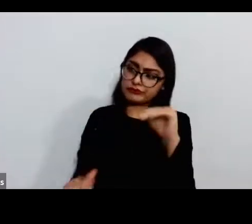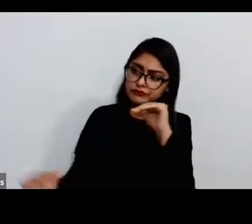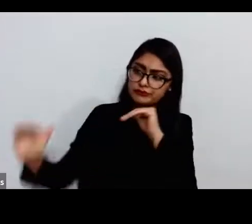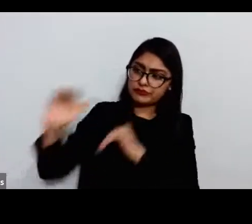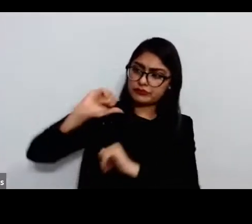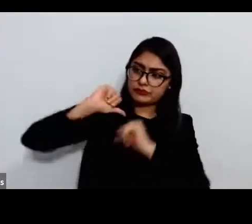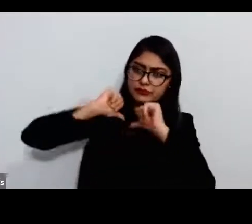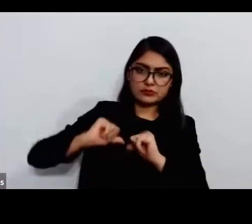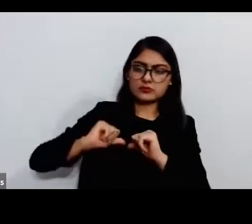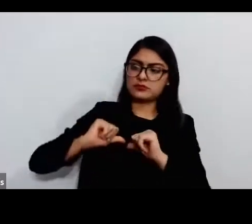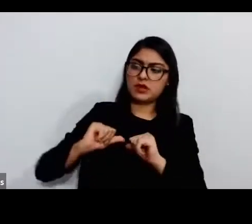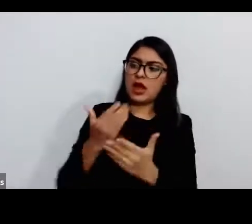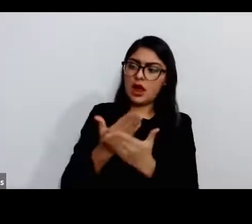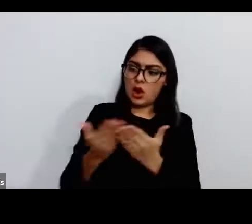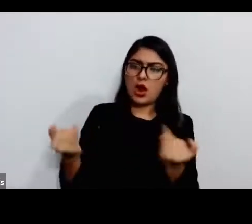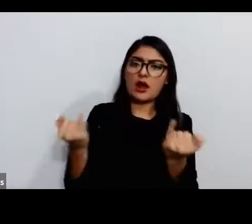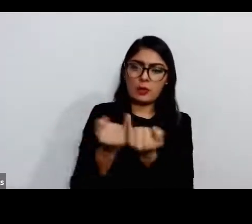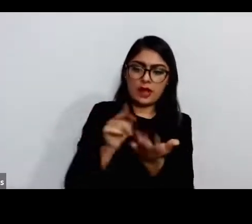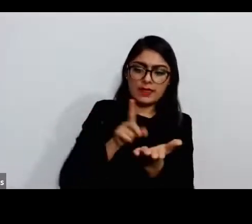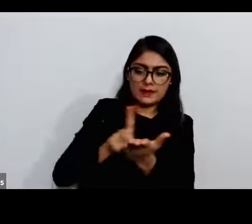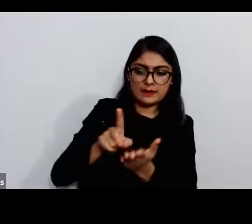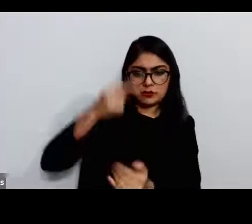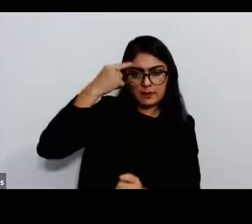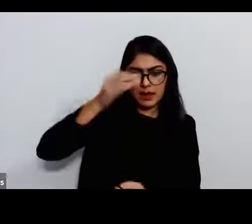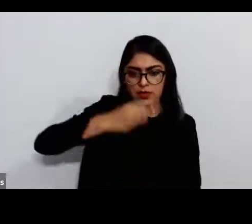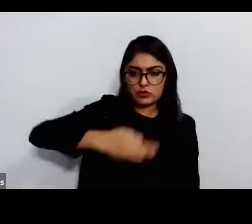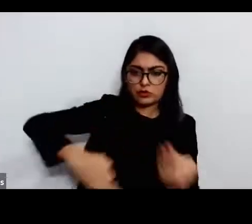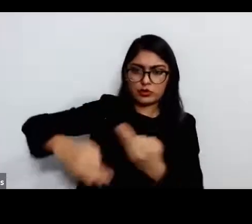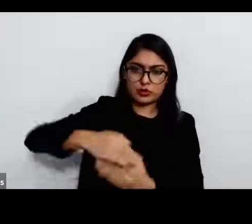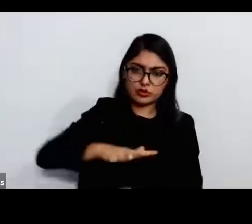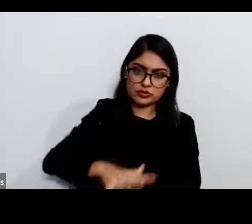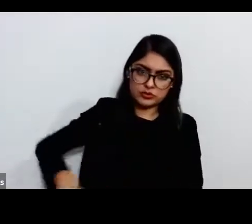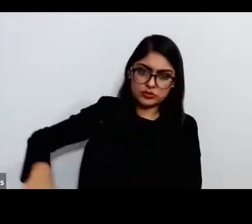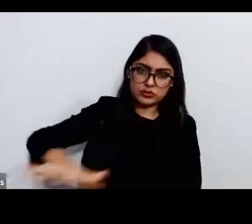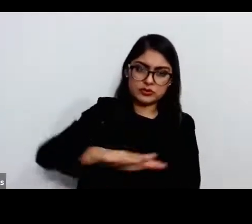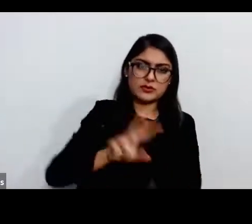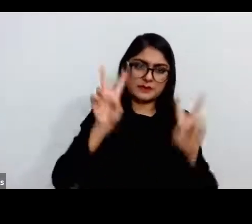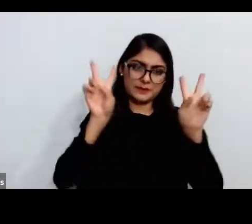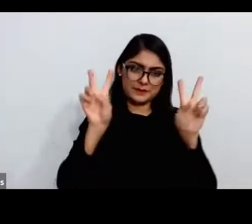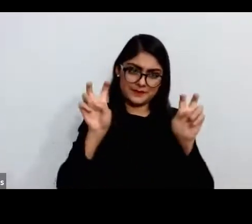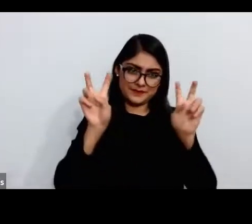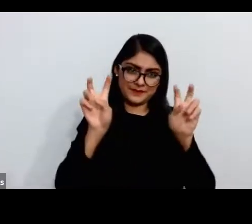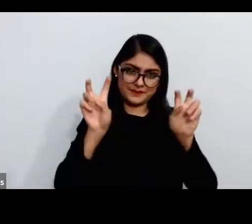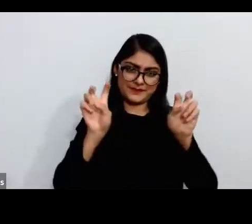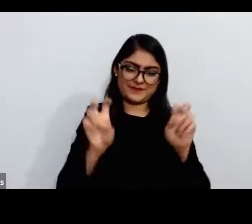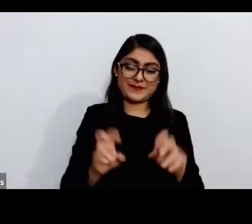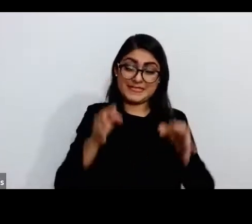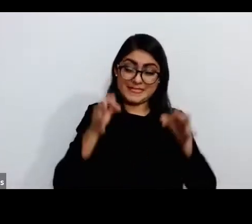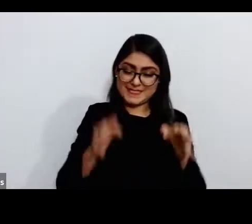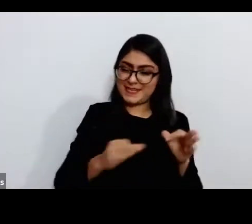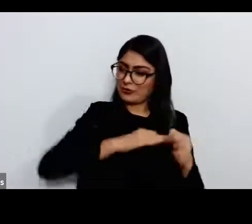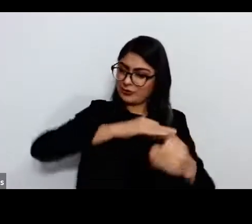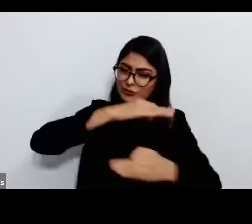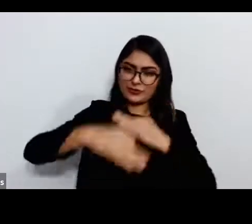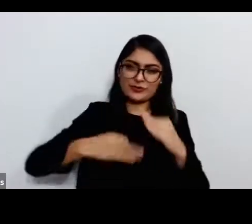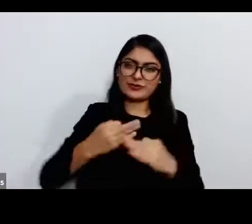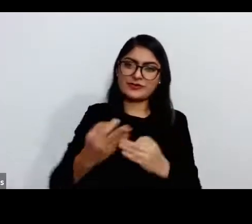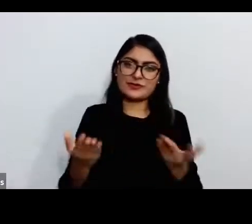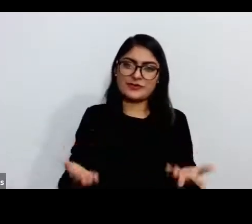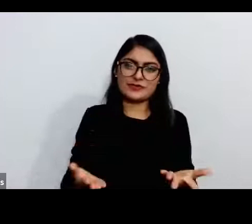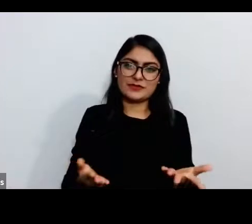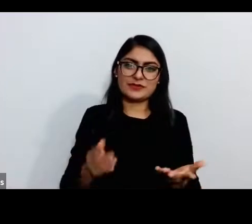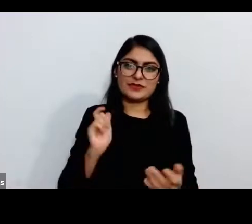y pasan a ser derechos universales, obviamente universales en un sentido restringido, ¿no? No estamos hablando de la